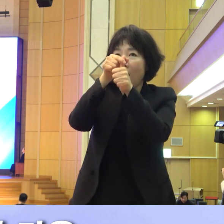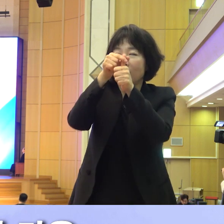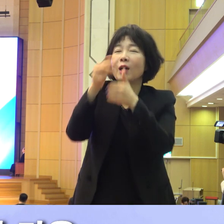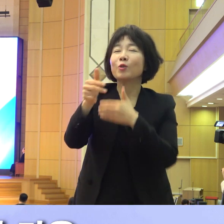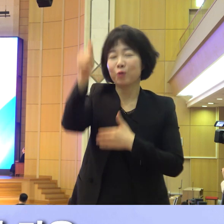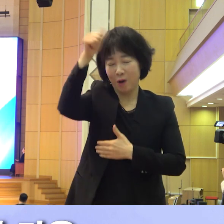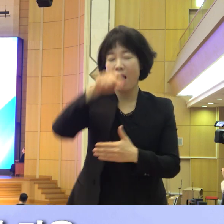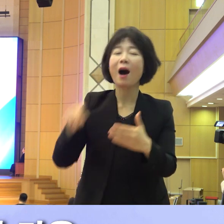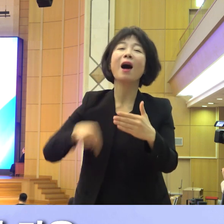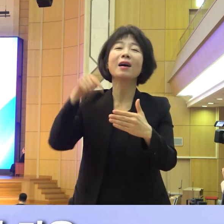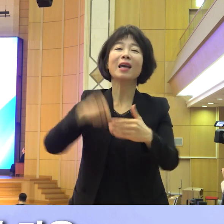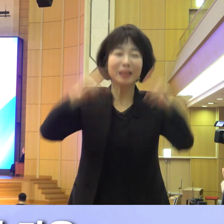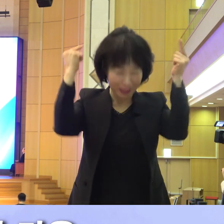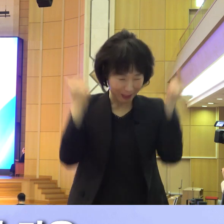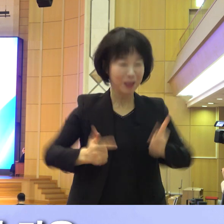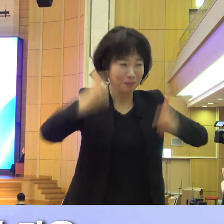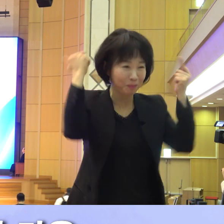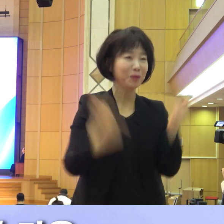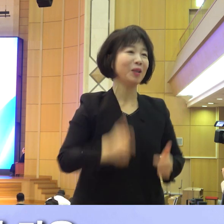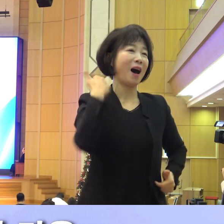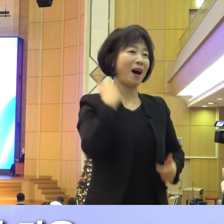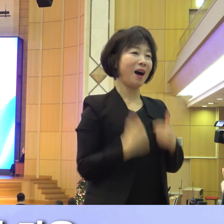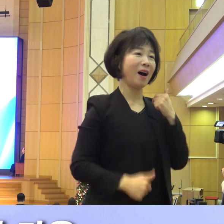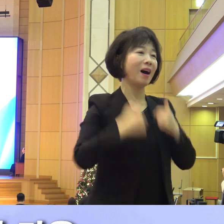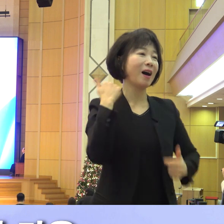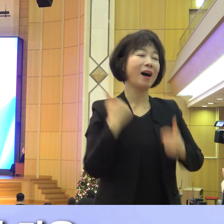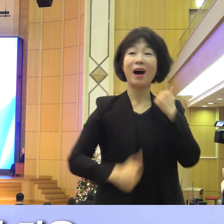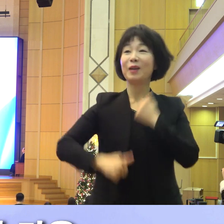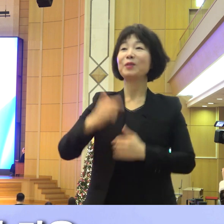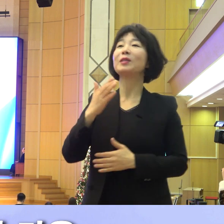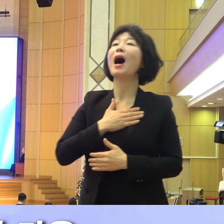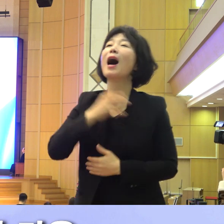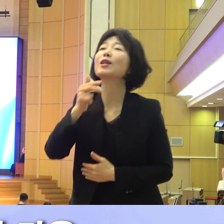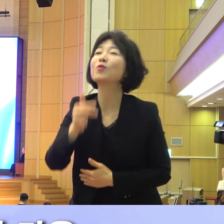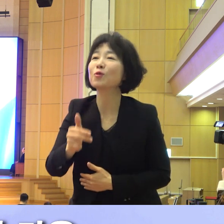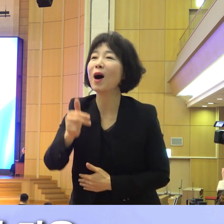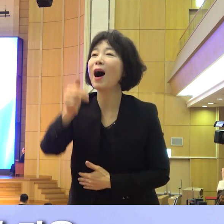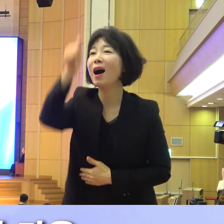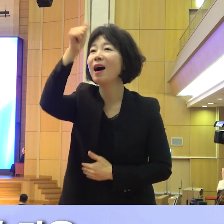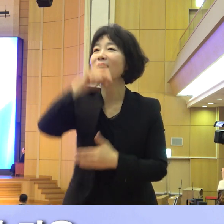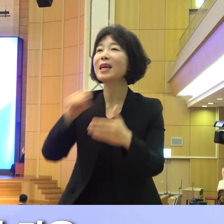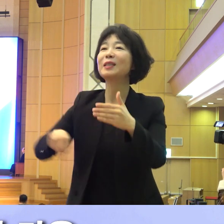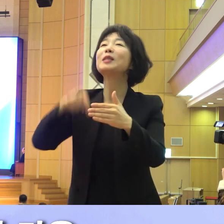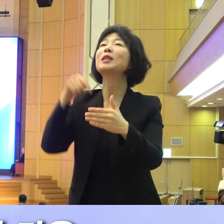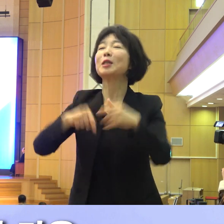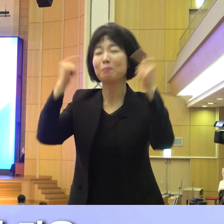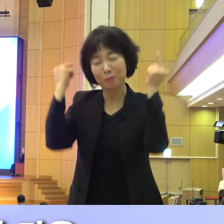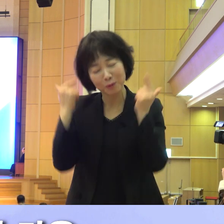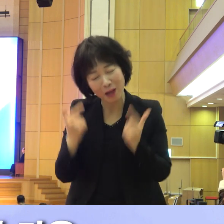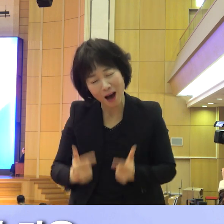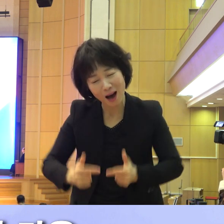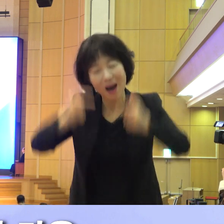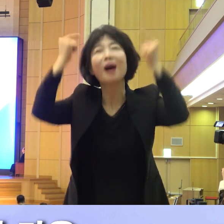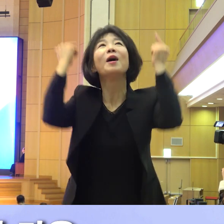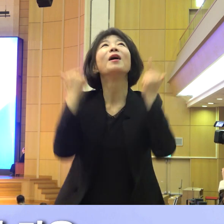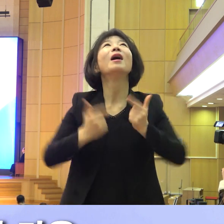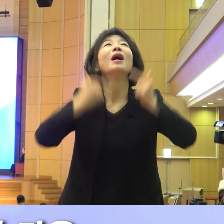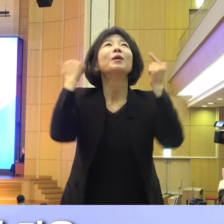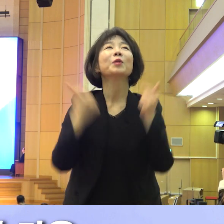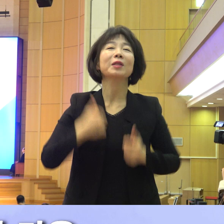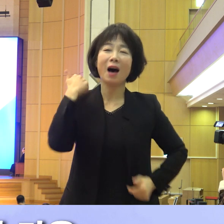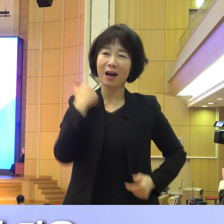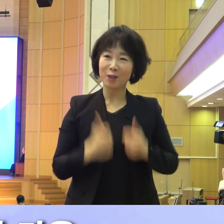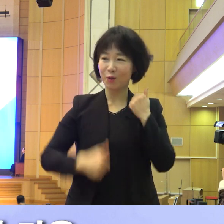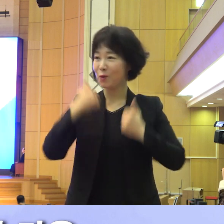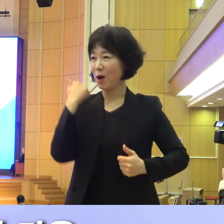구했네. 나 주와 늘 기쁘다. 나 주와 늘